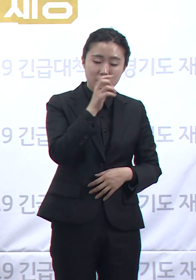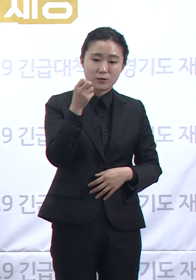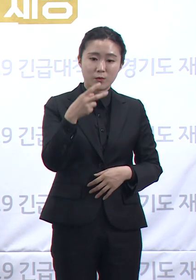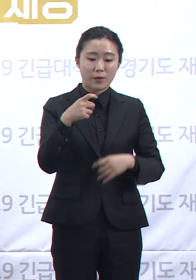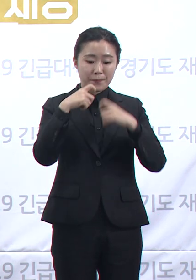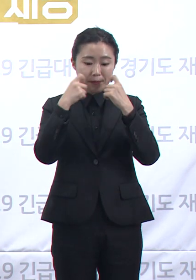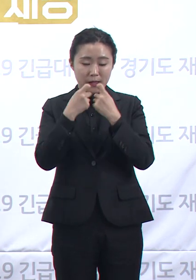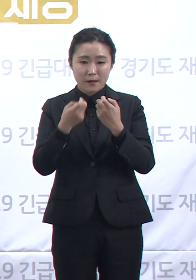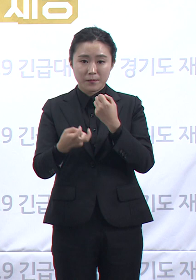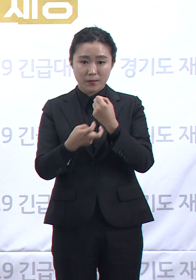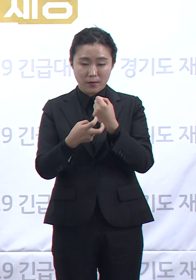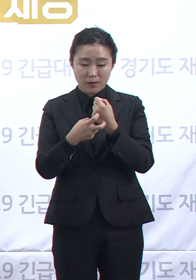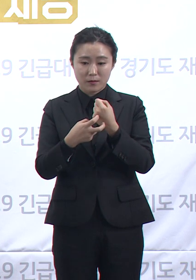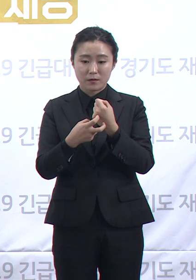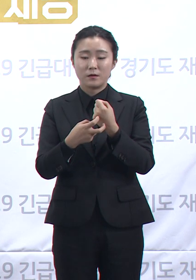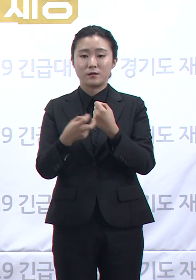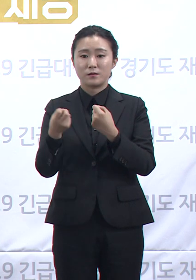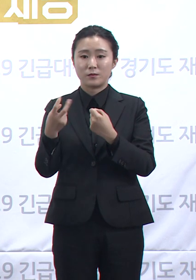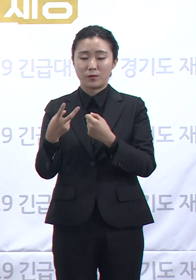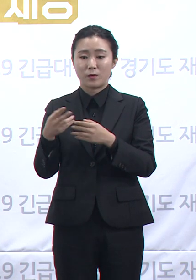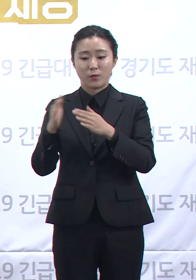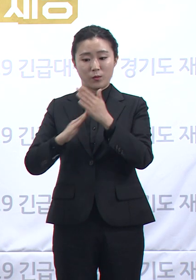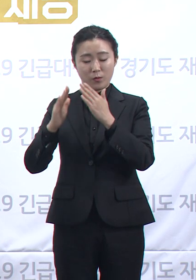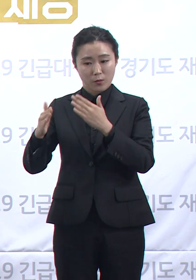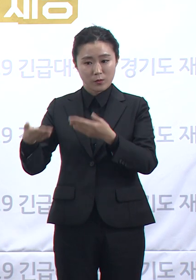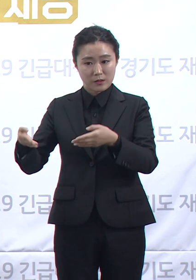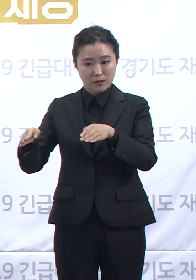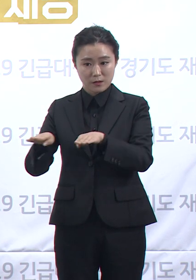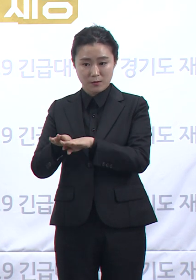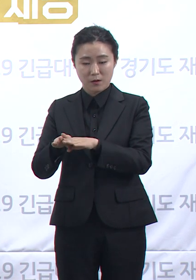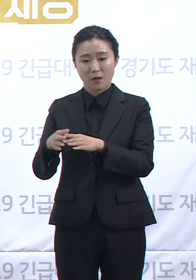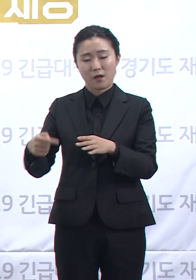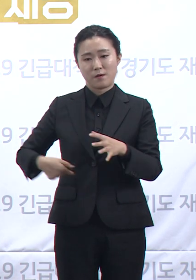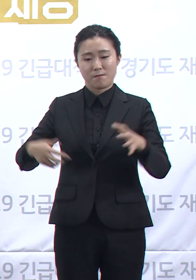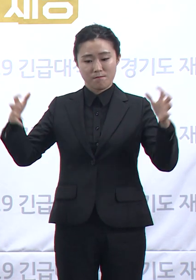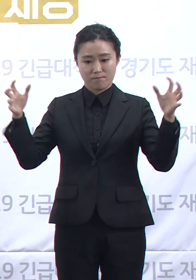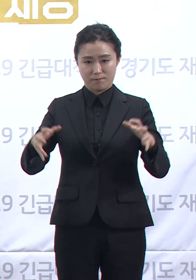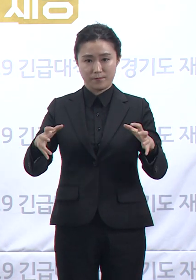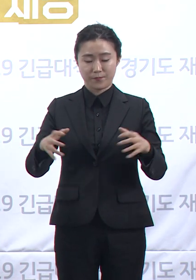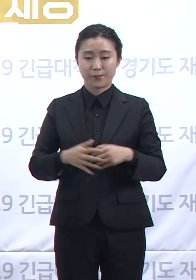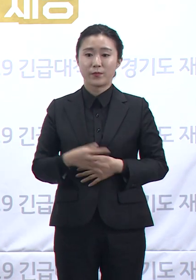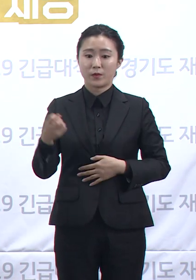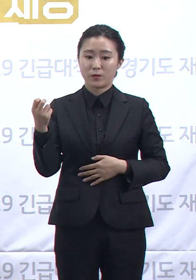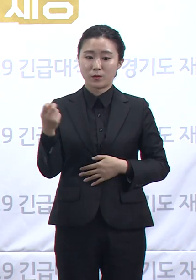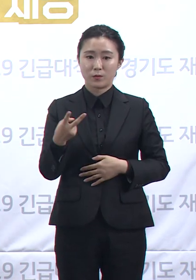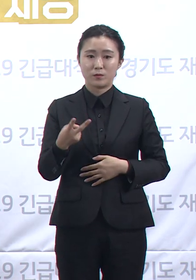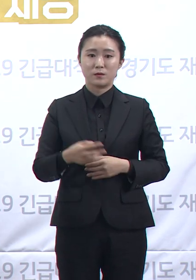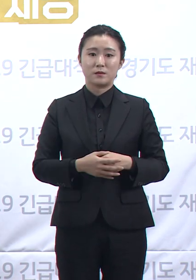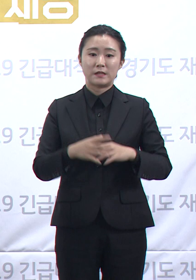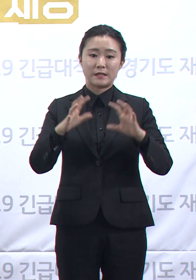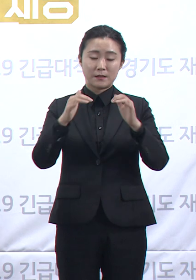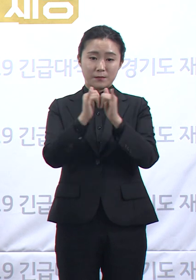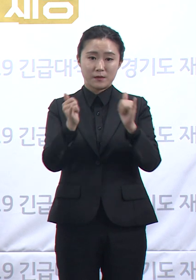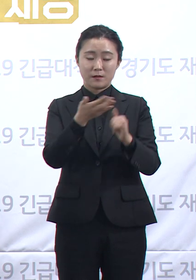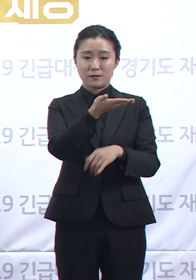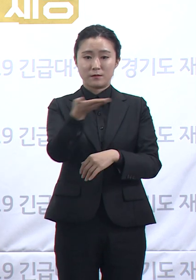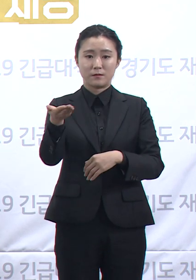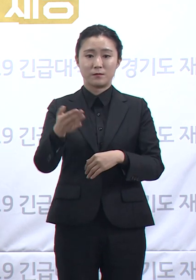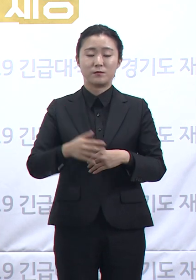이뤄낸 성과입니다. 시민들이 발휘해주신 인내심과 평정심도 크게 공헌했습니다.